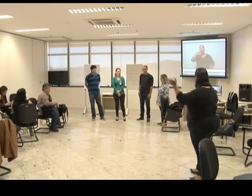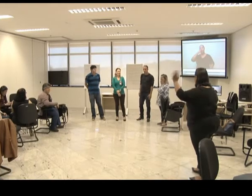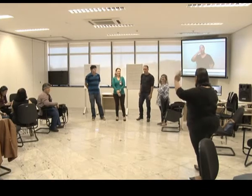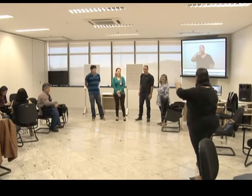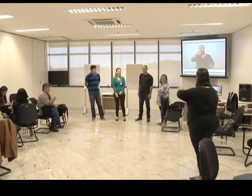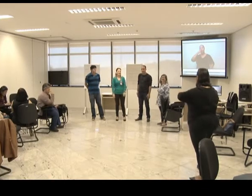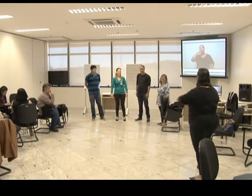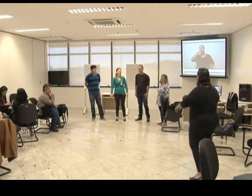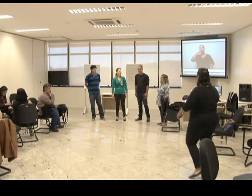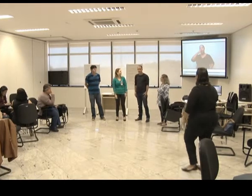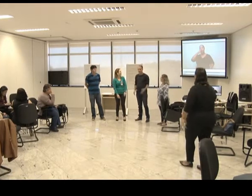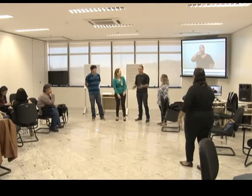Trocou?